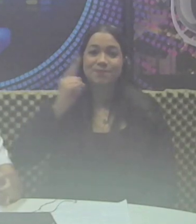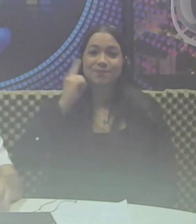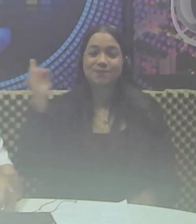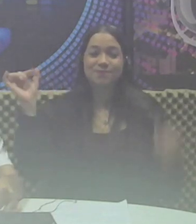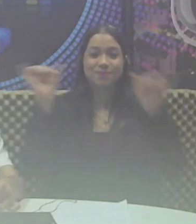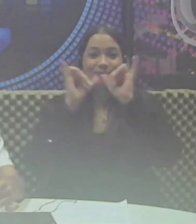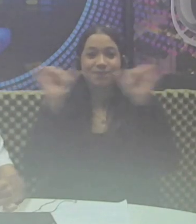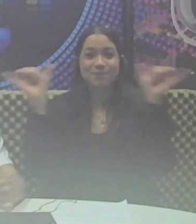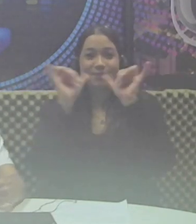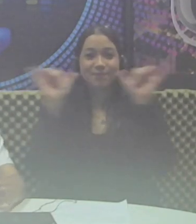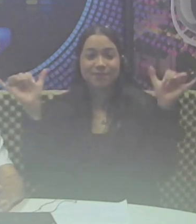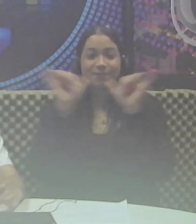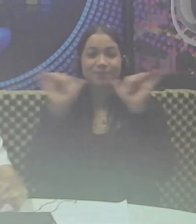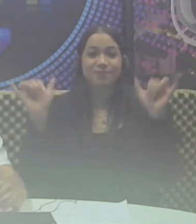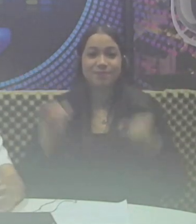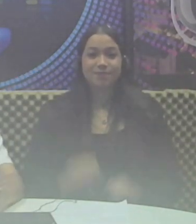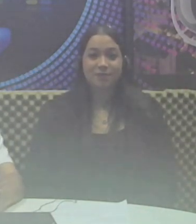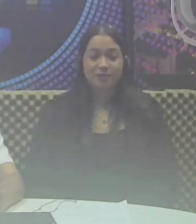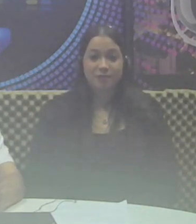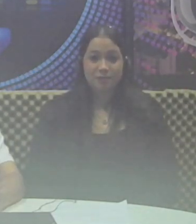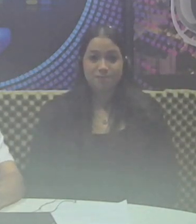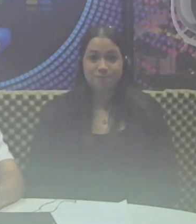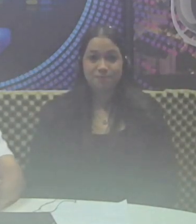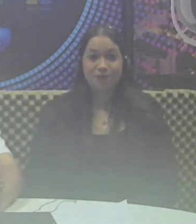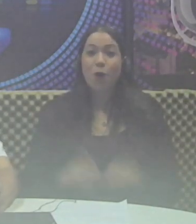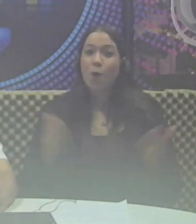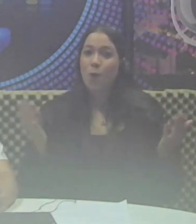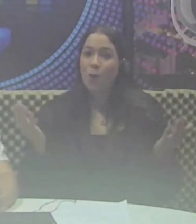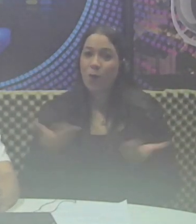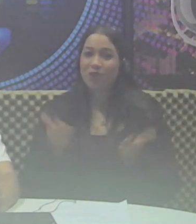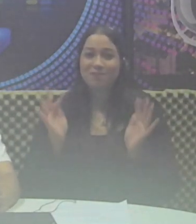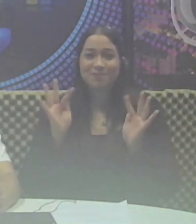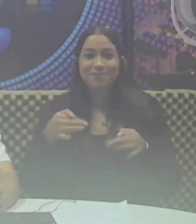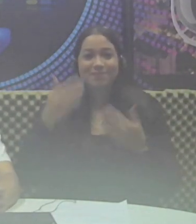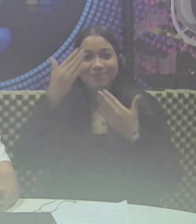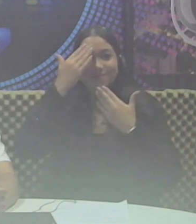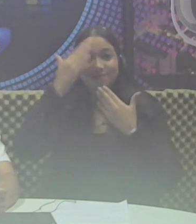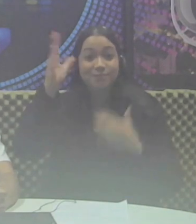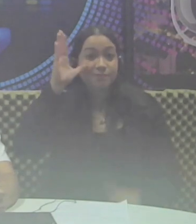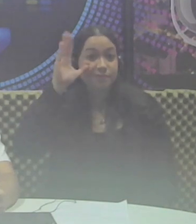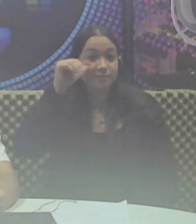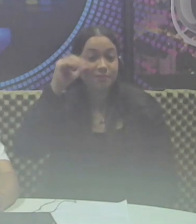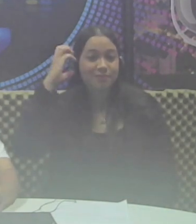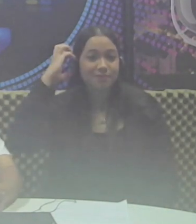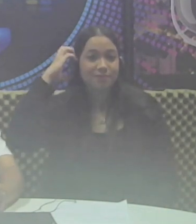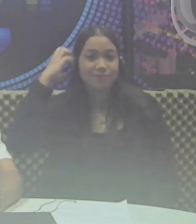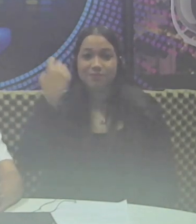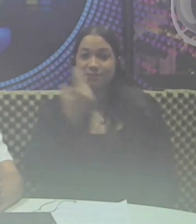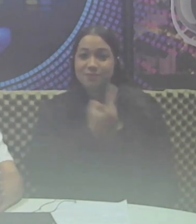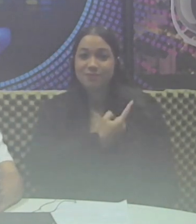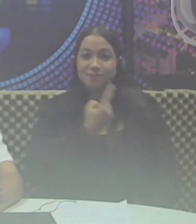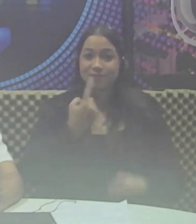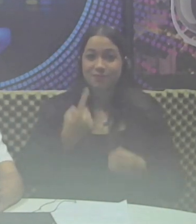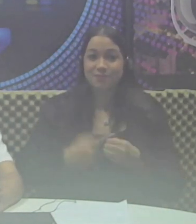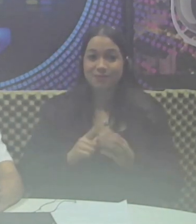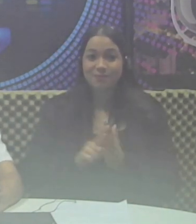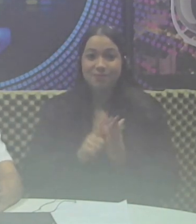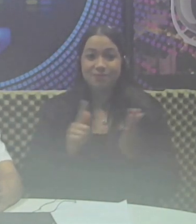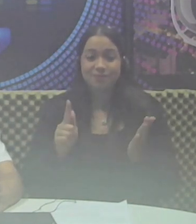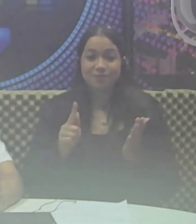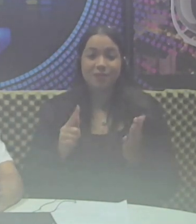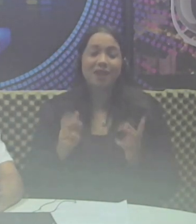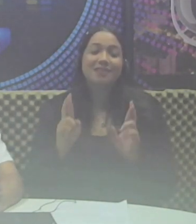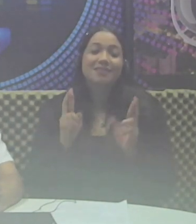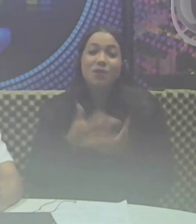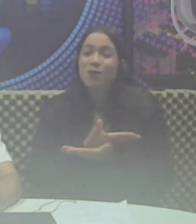Giro de notícias. A edição de hoje fica por aqui. Obrigado pela sua audiência, Rádio Nossa Cidade. Desejamos